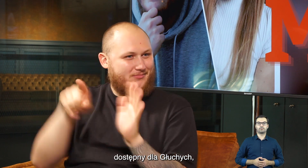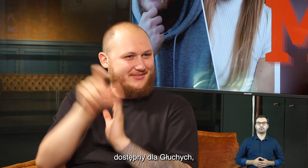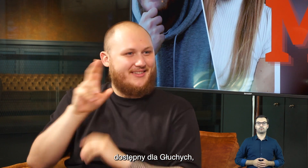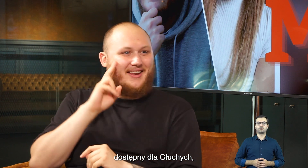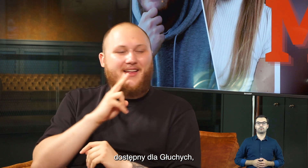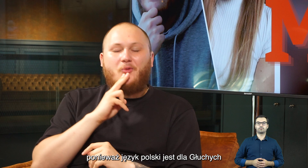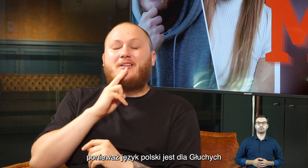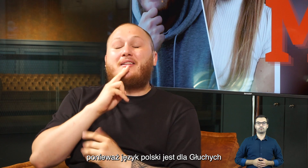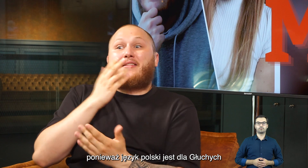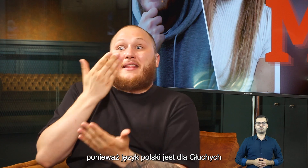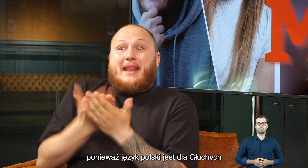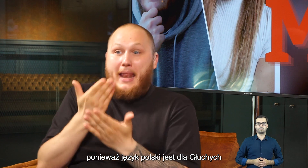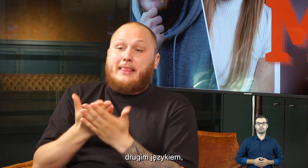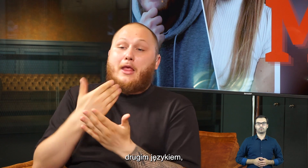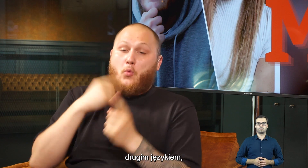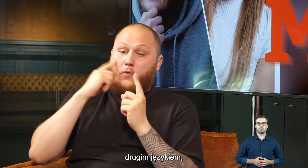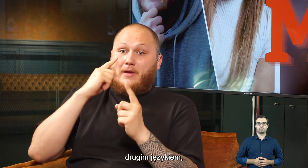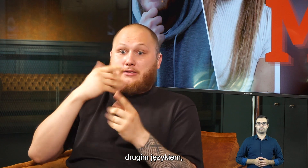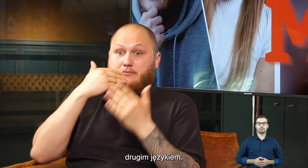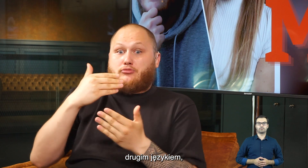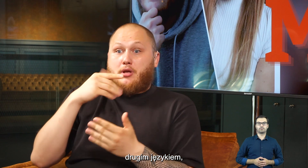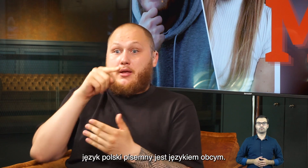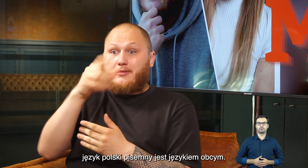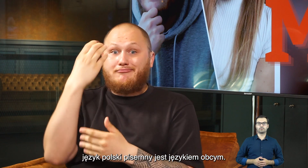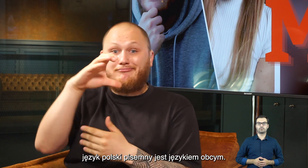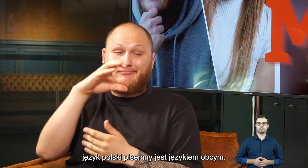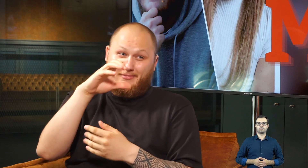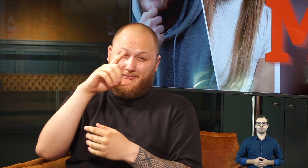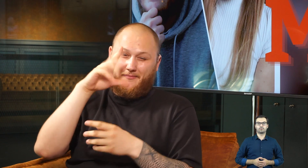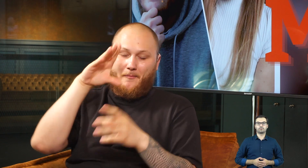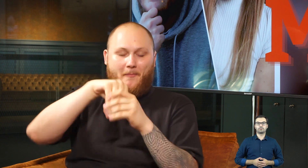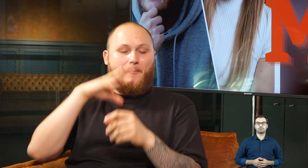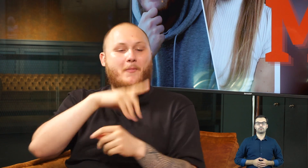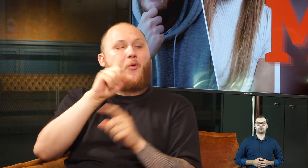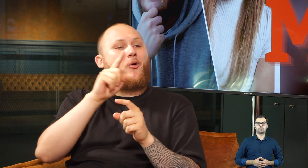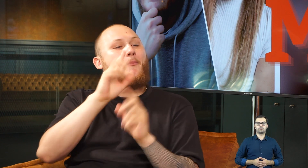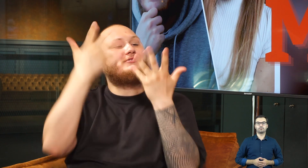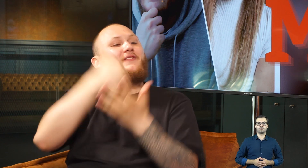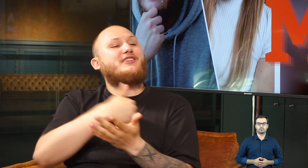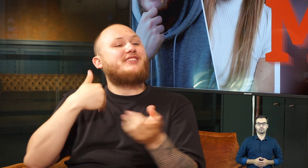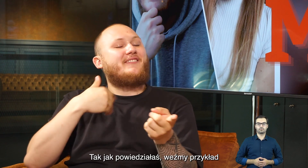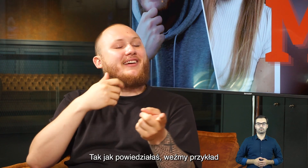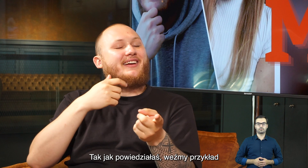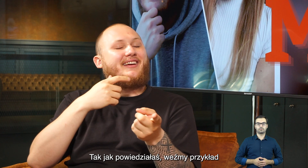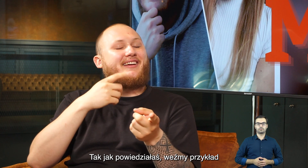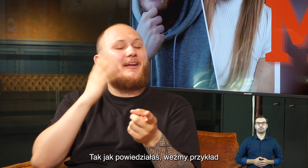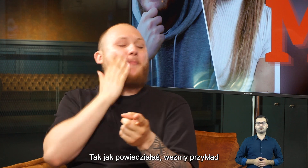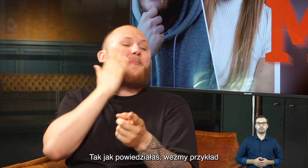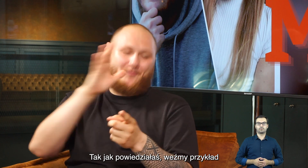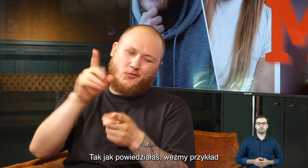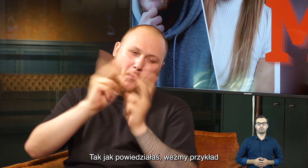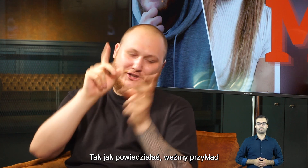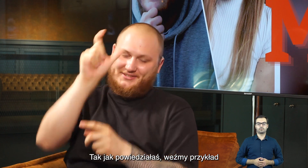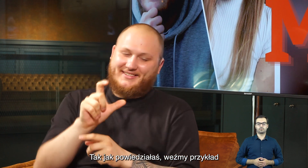pewnie dostępny dla głuchych, ponieważ język polski jest dla głuchych drugim językiem, jest językiem jak język obcy, więc dodanie, tak jak właśnie, tak